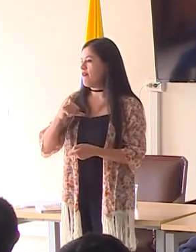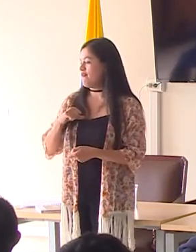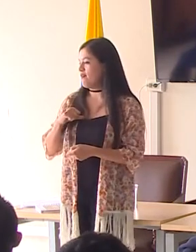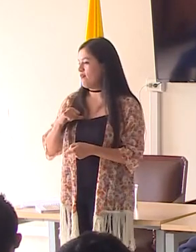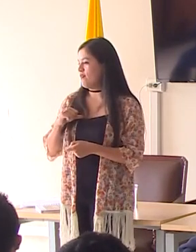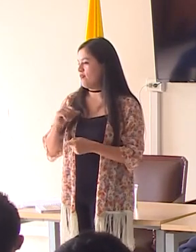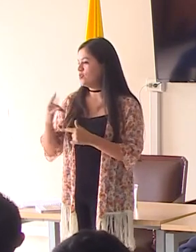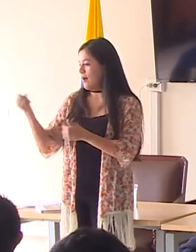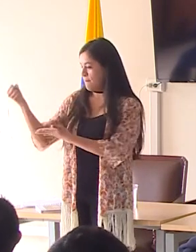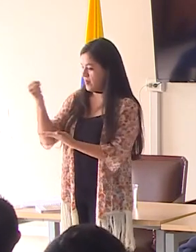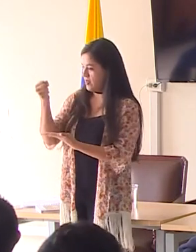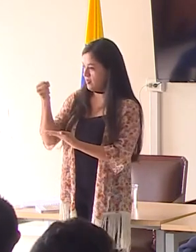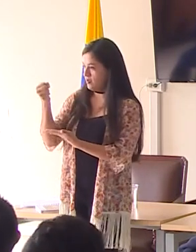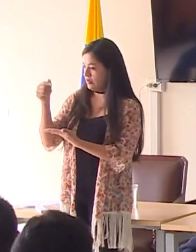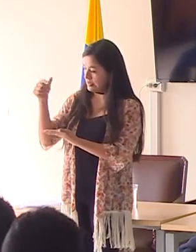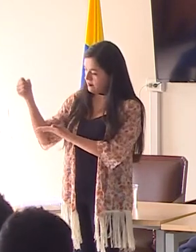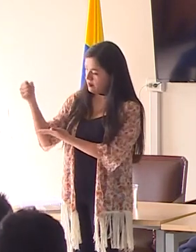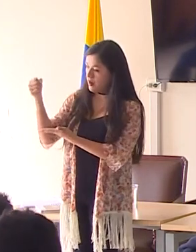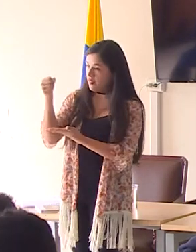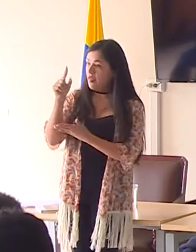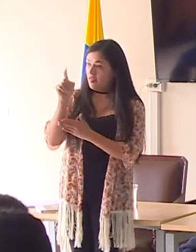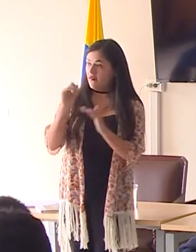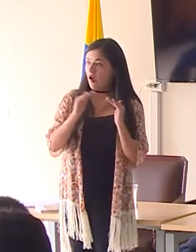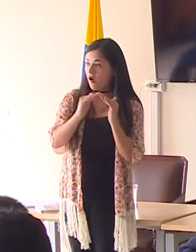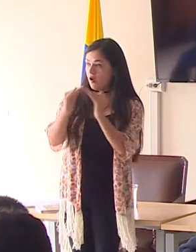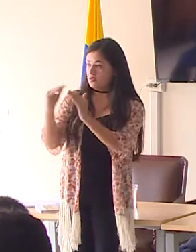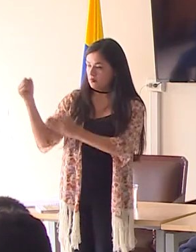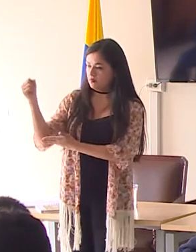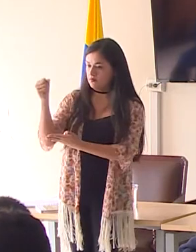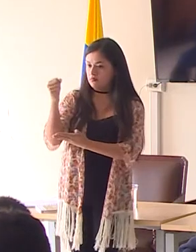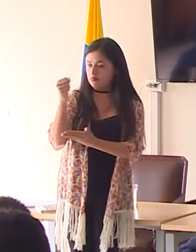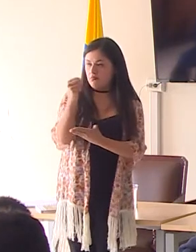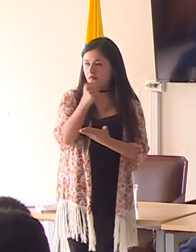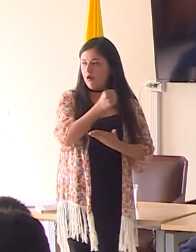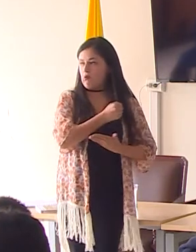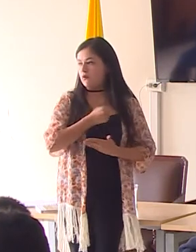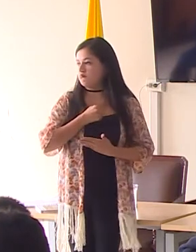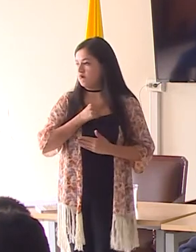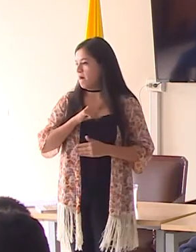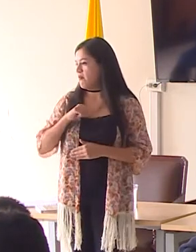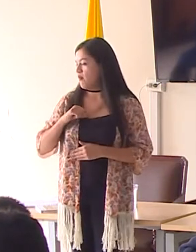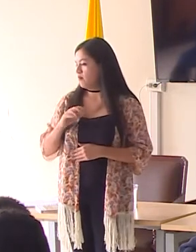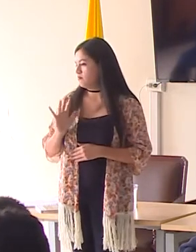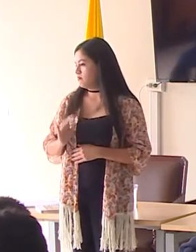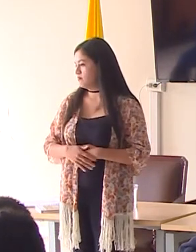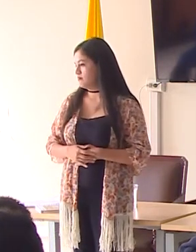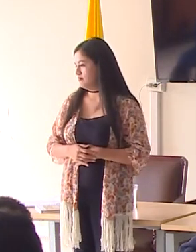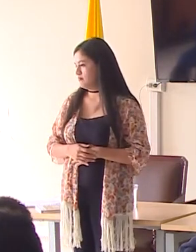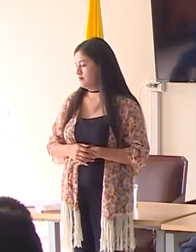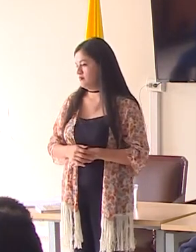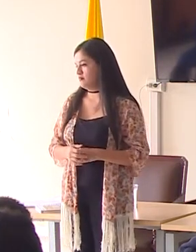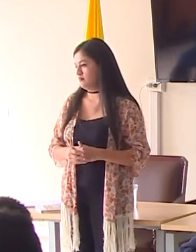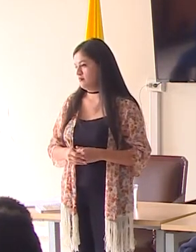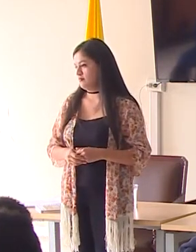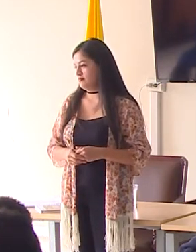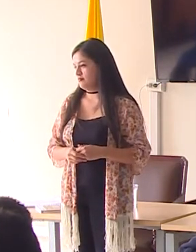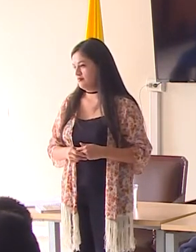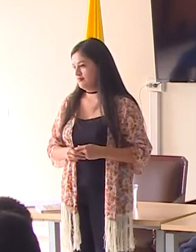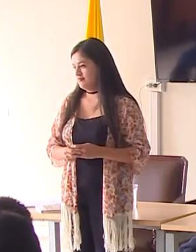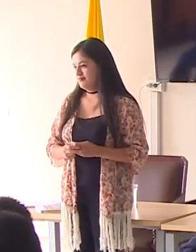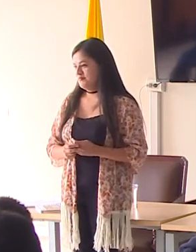pero que en el camino terminan estamos apropiados por sectores particulares y todo lo que